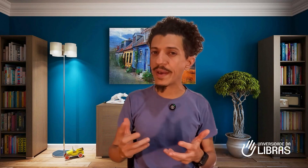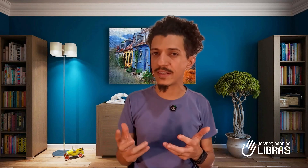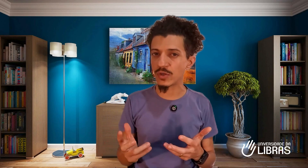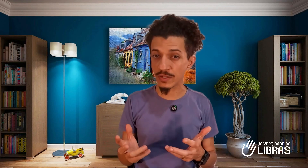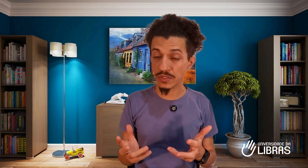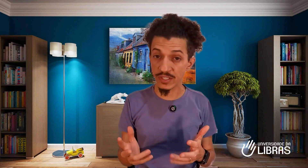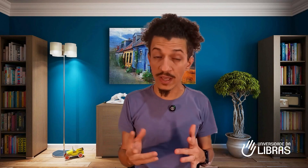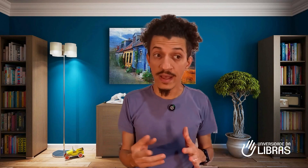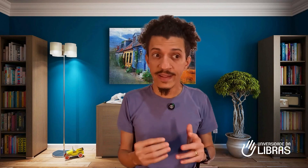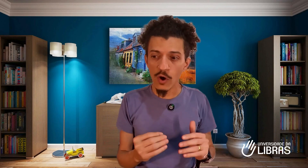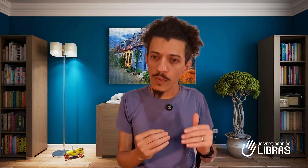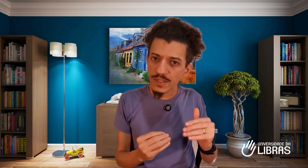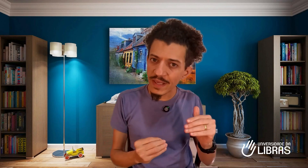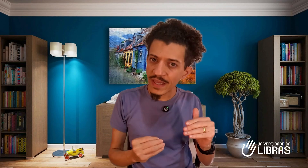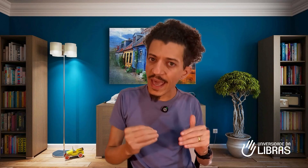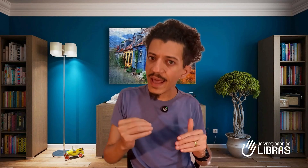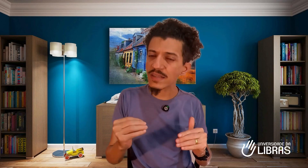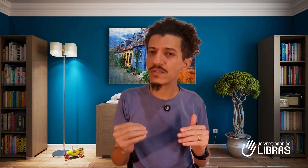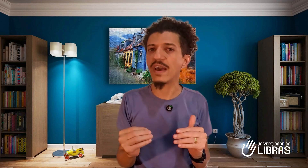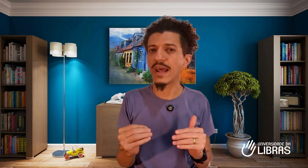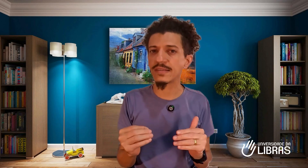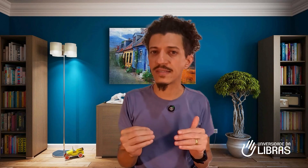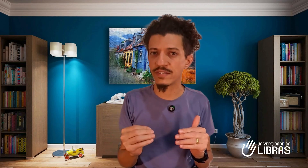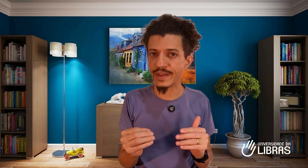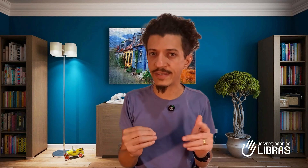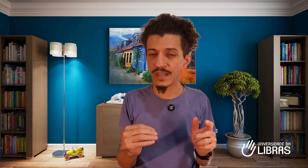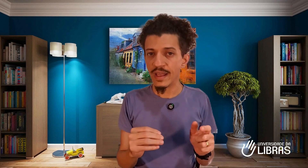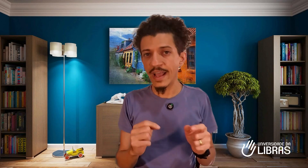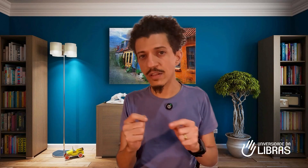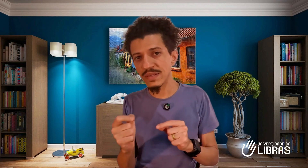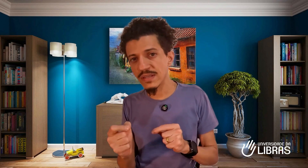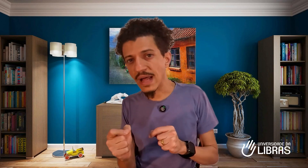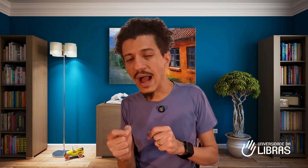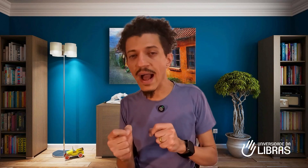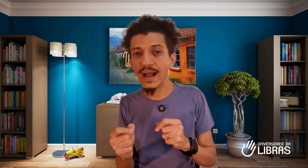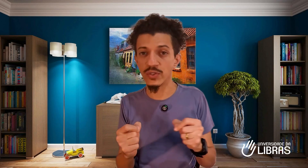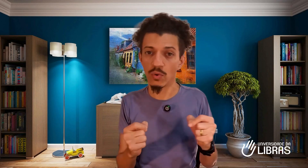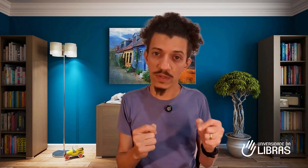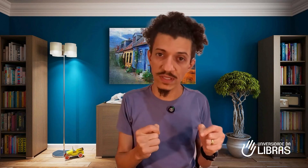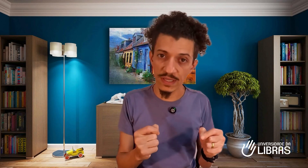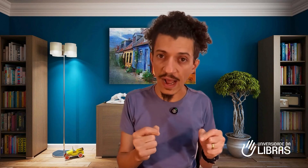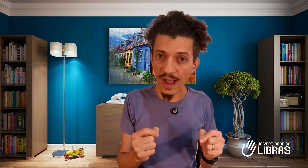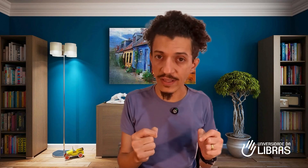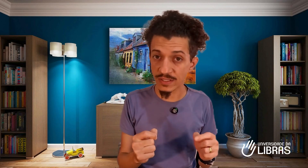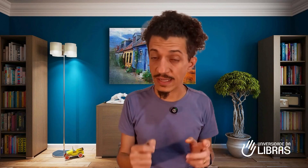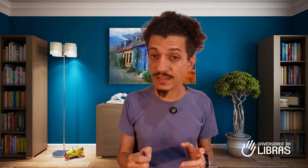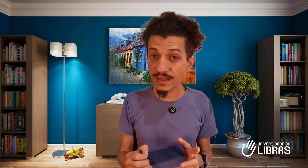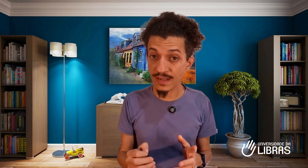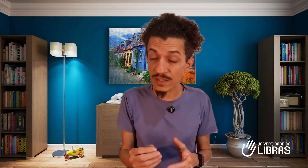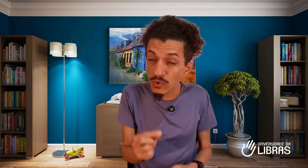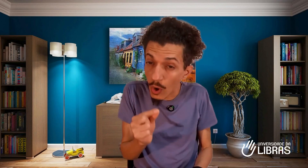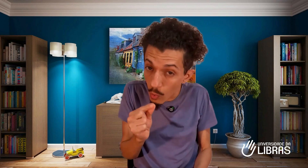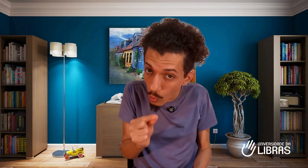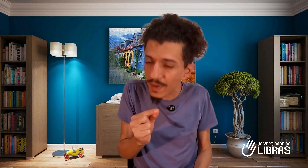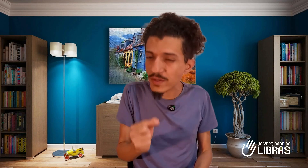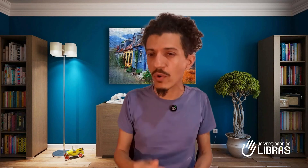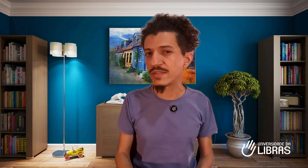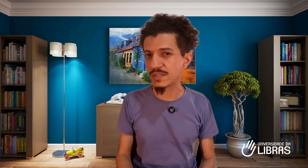regionais, ou seja, tem algumas pequenas diferenças, às vezes, entre uma cidade e outra cidade, na sinalização de algumas coisas